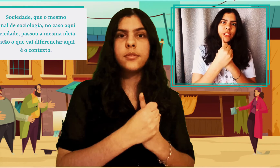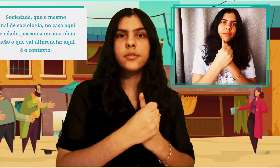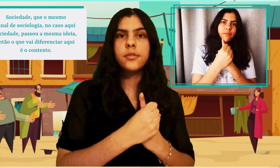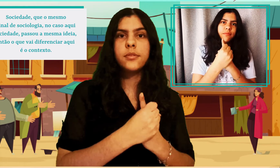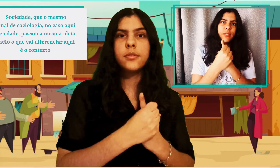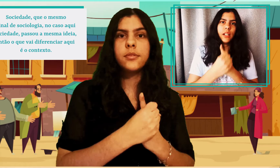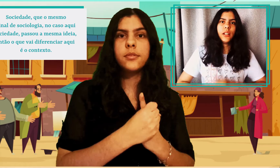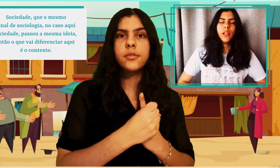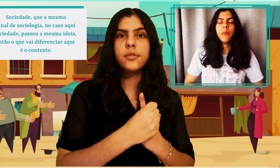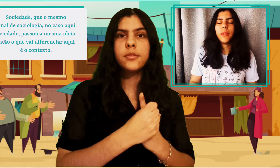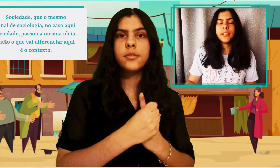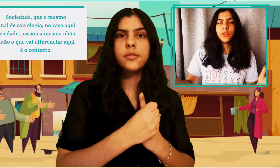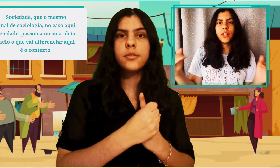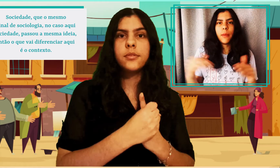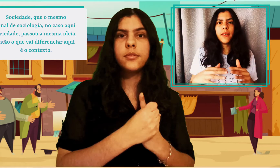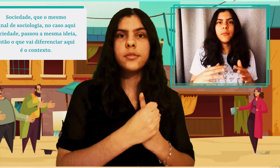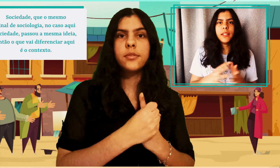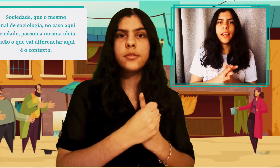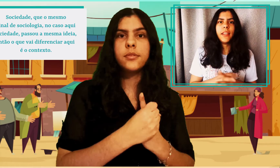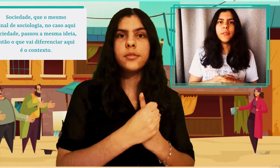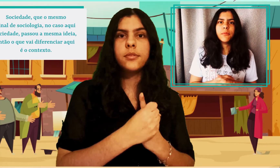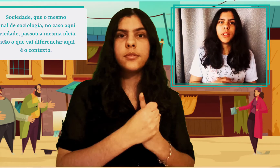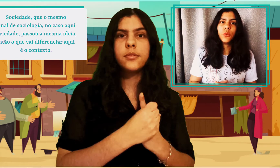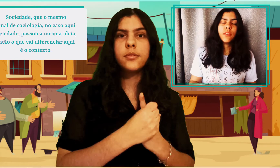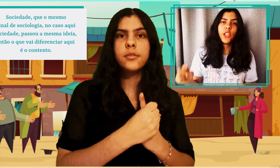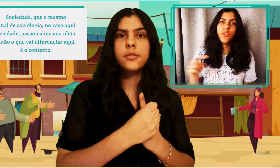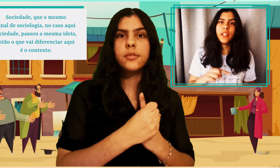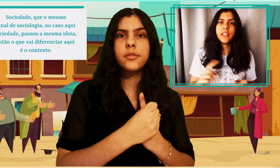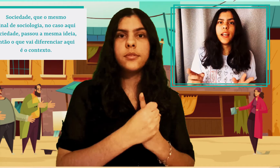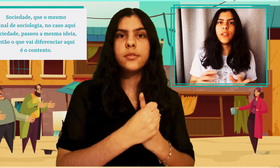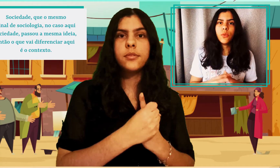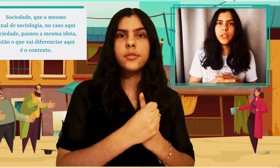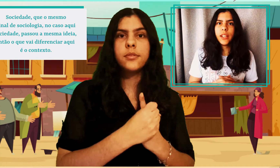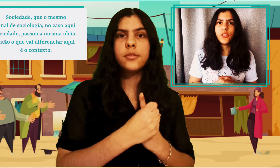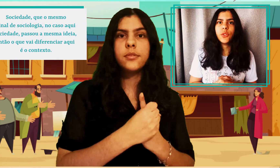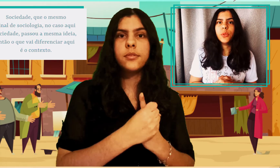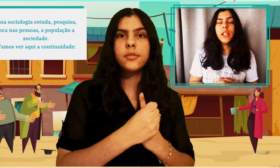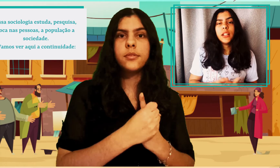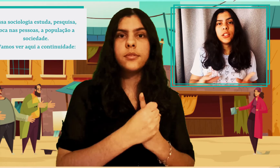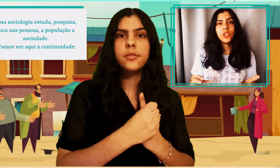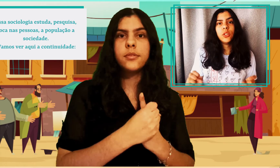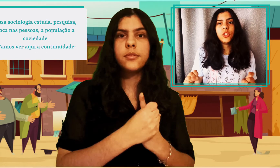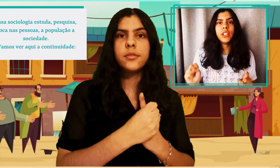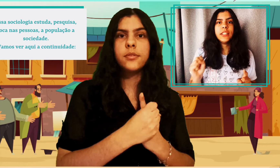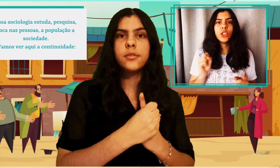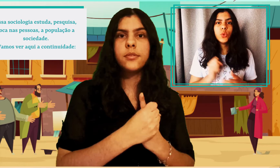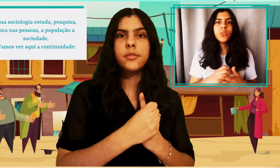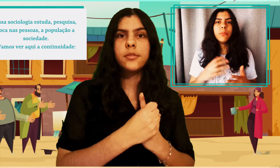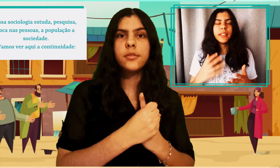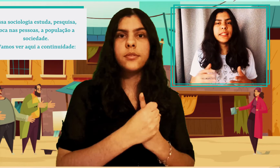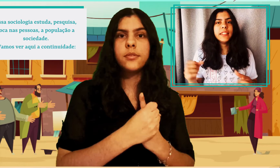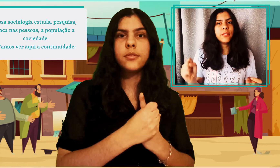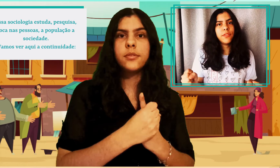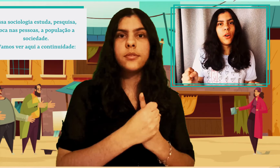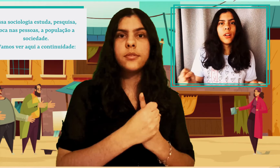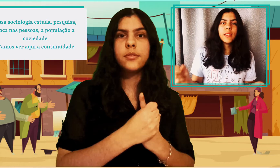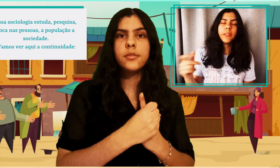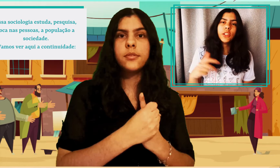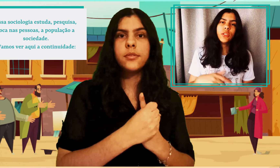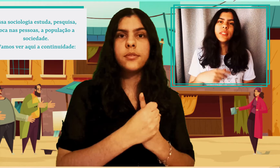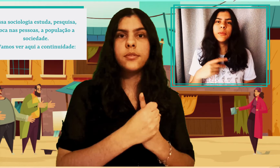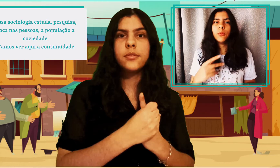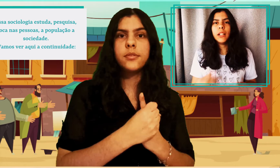sociedade. Faço a mesma ideia. Então, o que vai diferenciar aí é o contexto. Então, a sociologia, ela estuda, pesquisa, foca